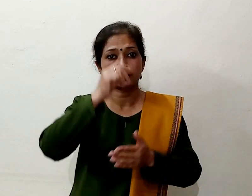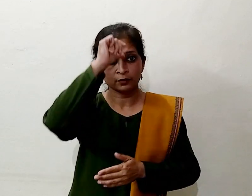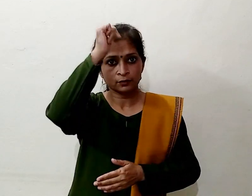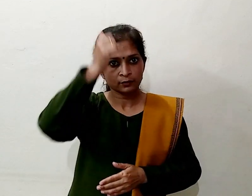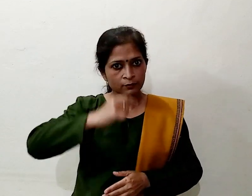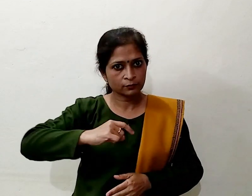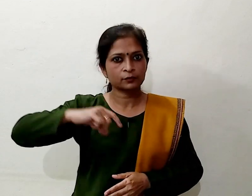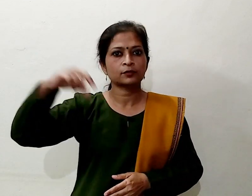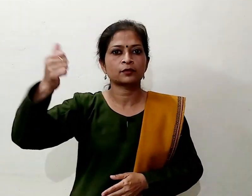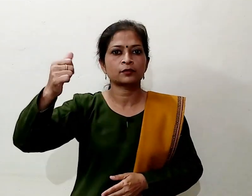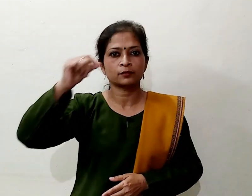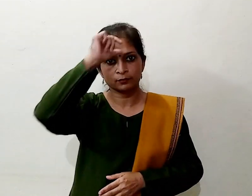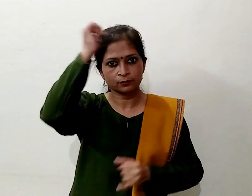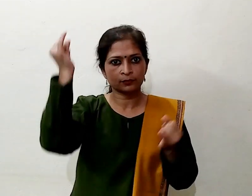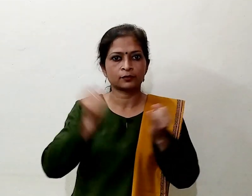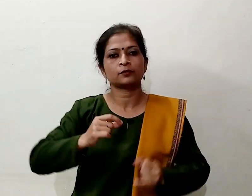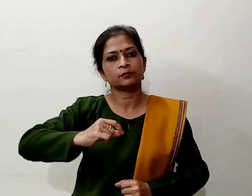हिंद। जै भारत।